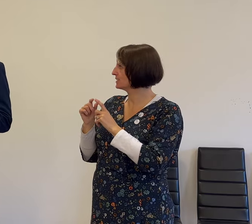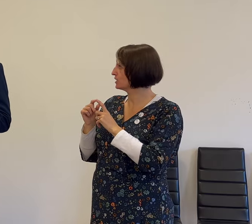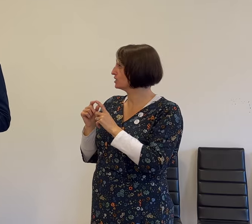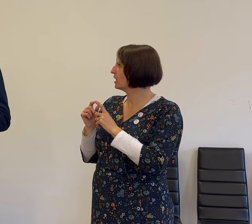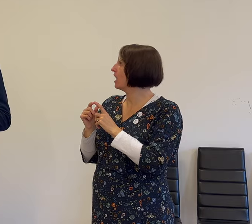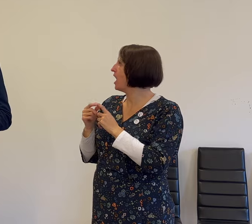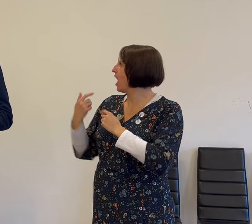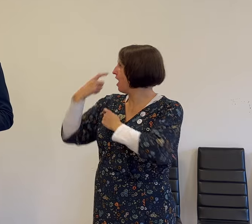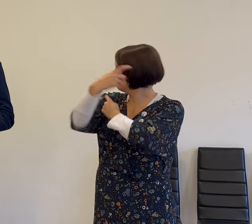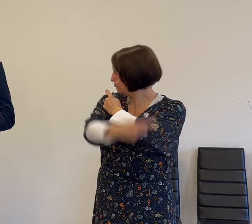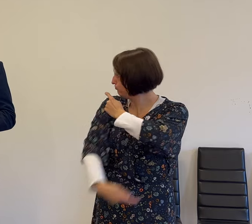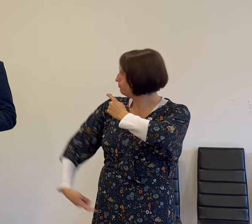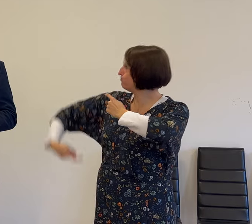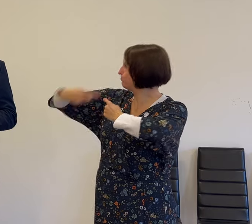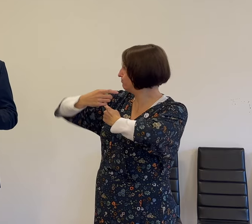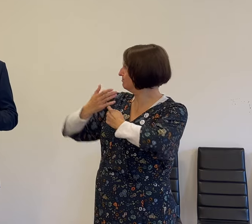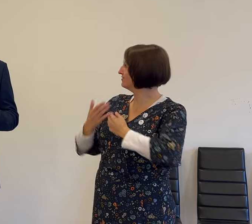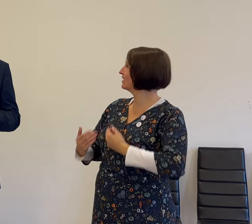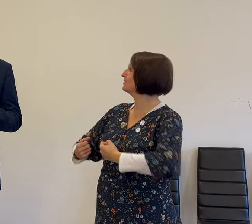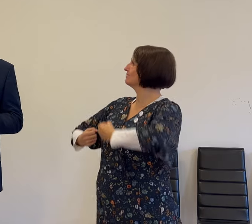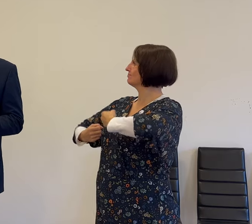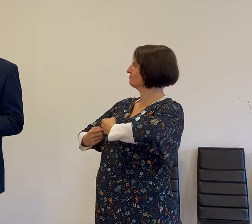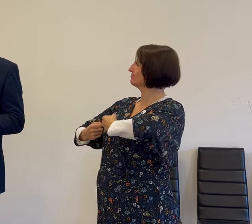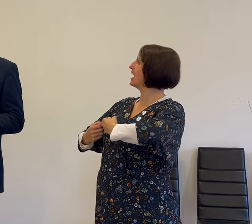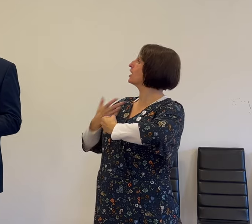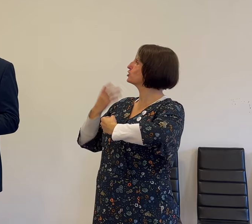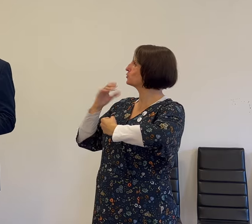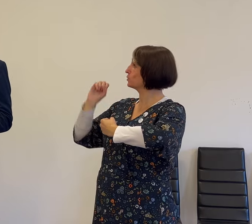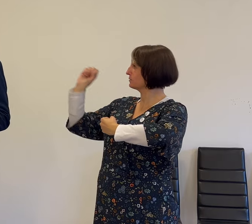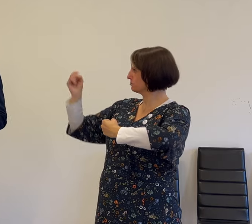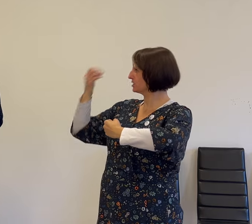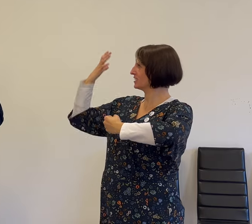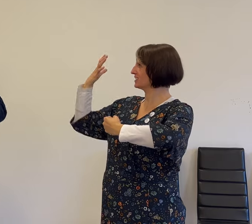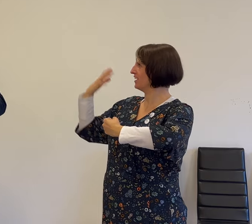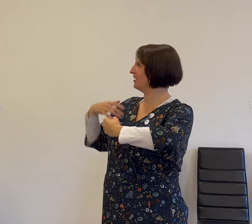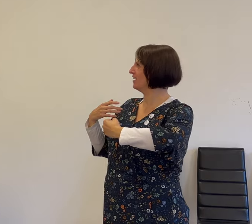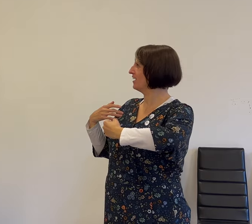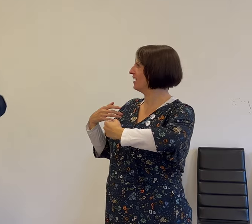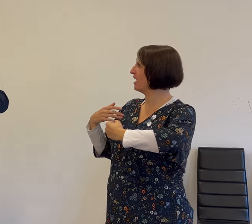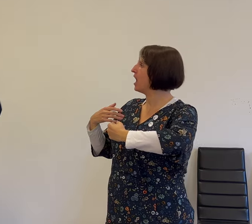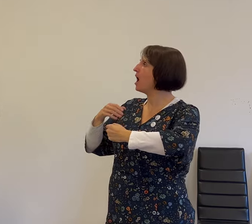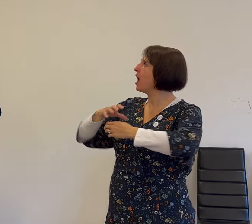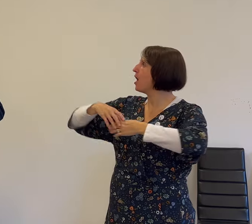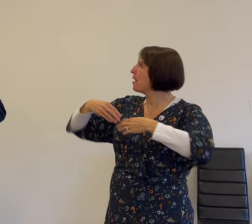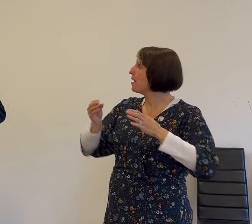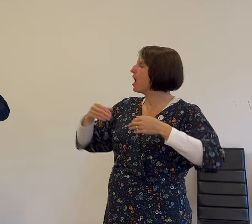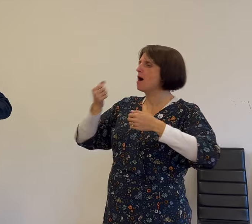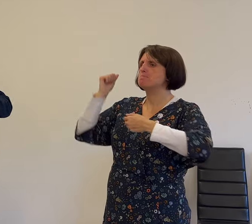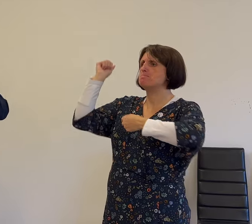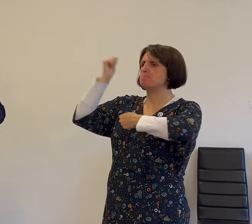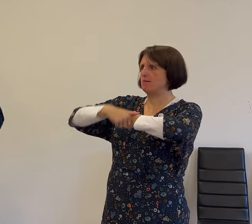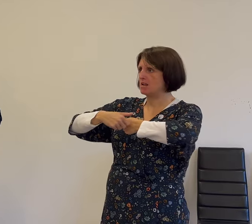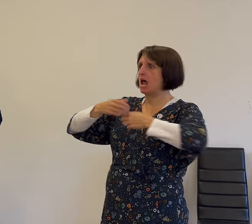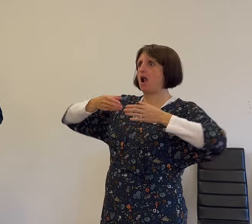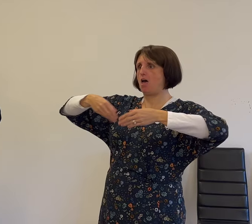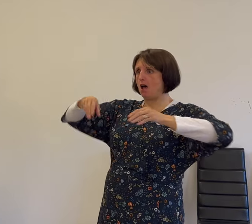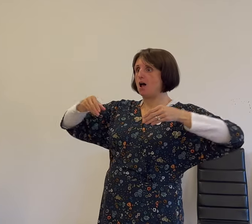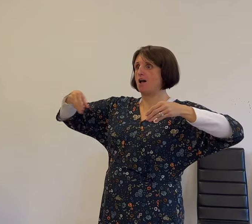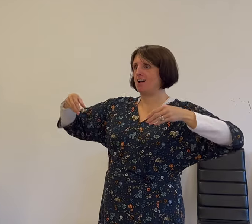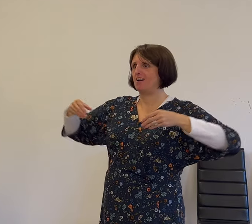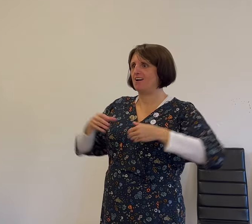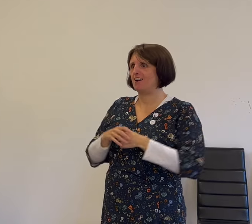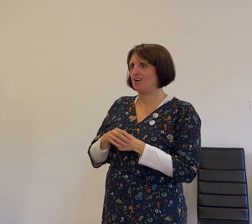to ostří. A zkuste si představit, ono to je pohyblivé, to znamená, není to pevné jako brnění.